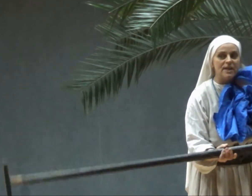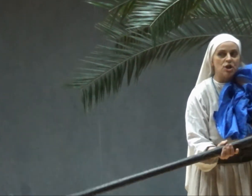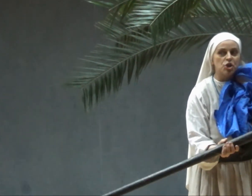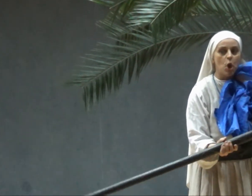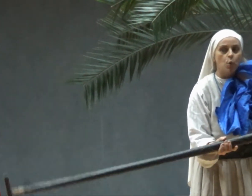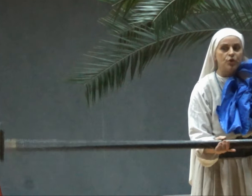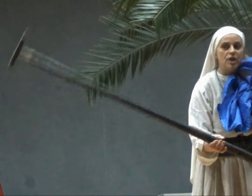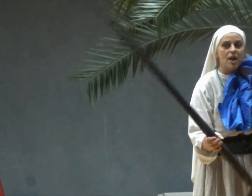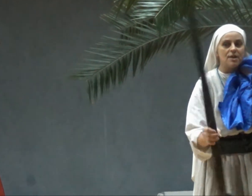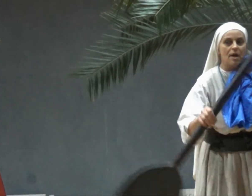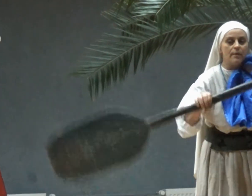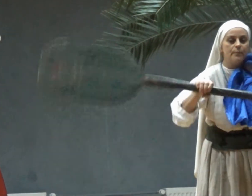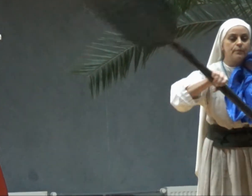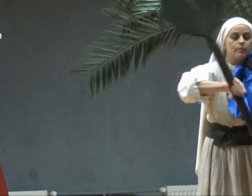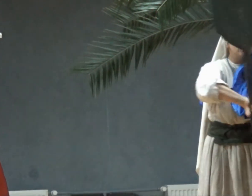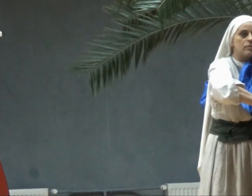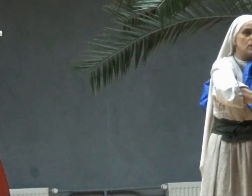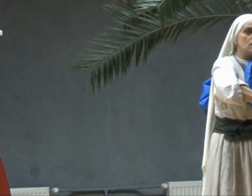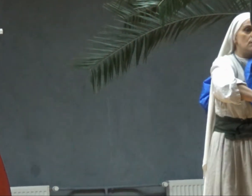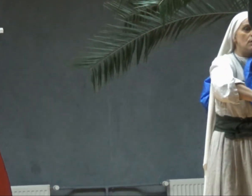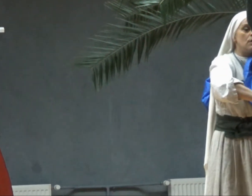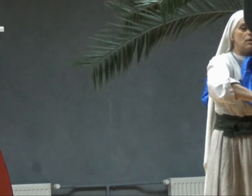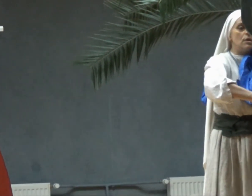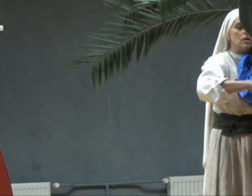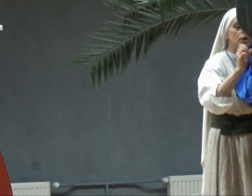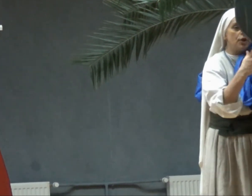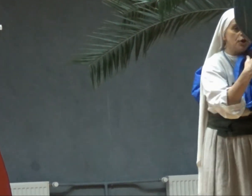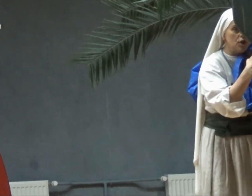neprasitarkite, kaip mane šaukti reikia.